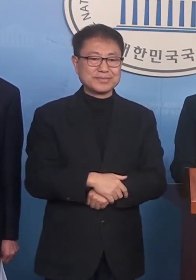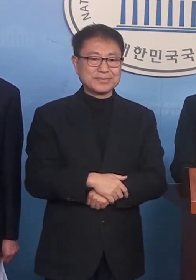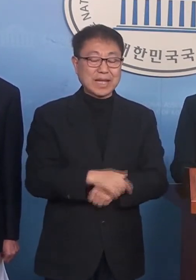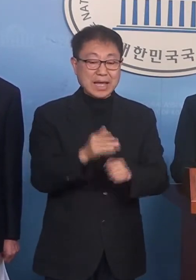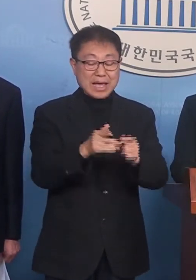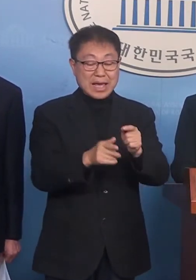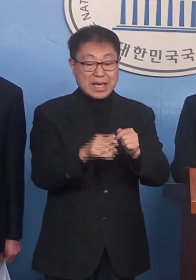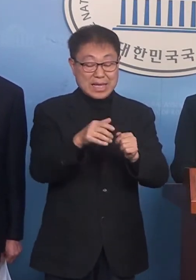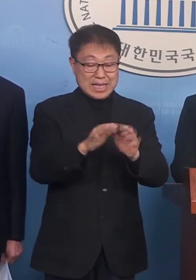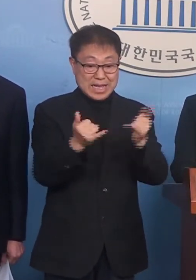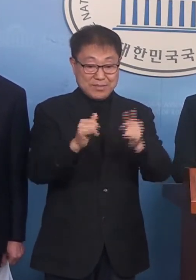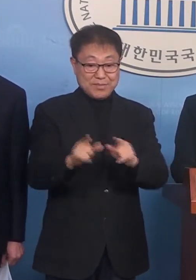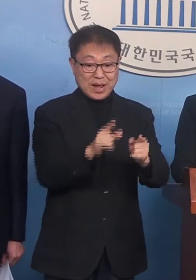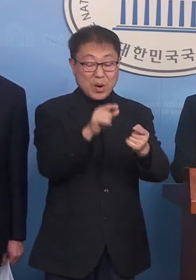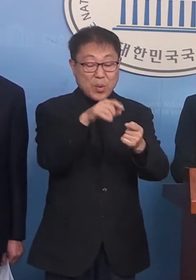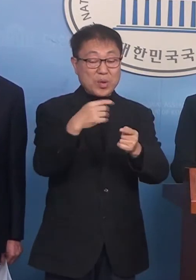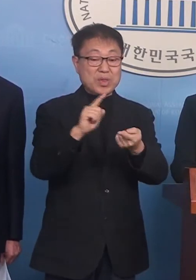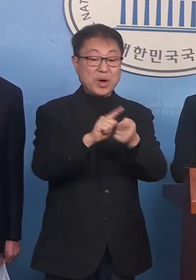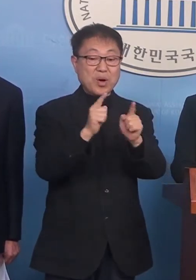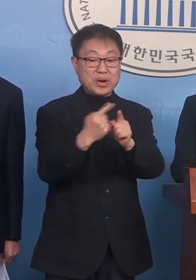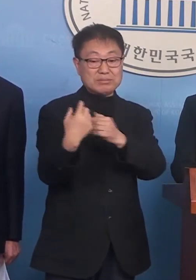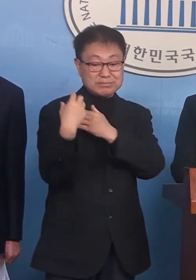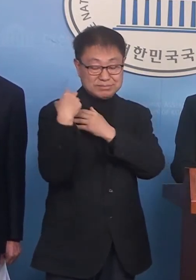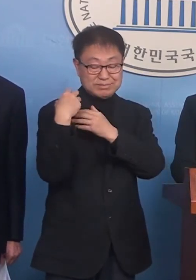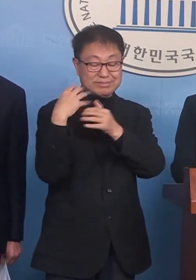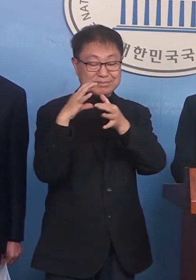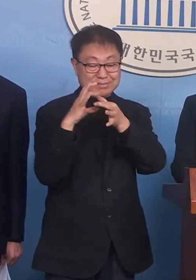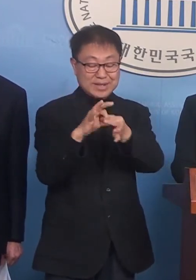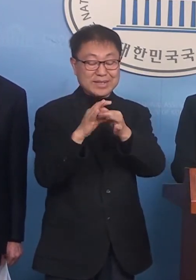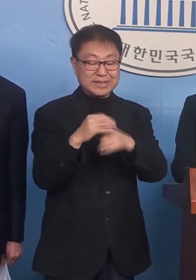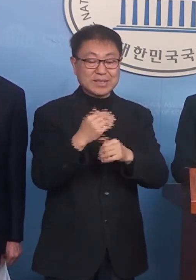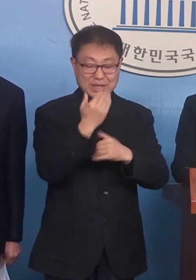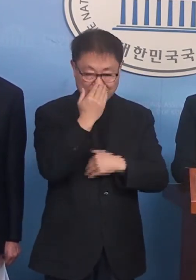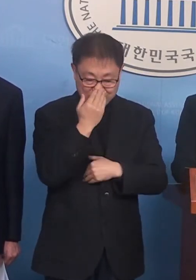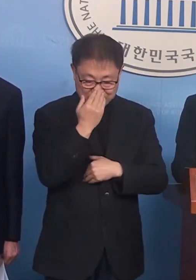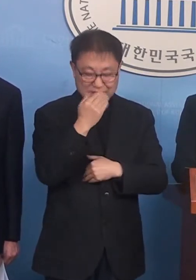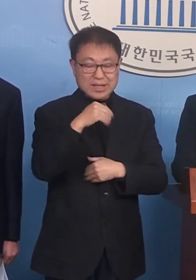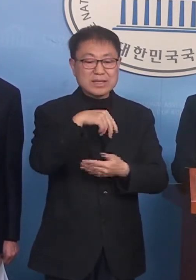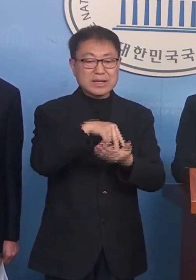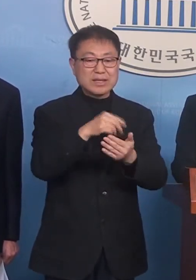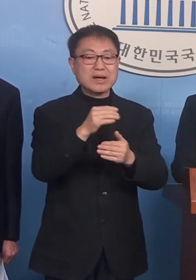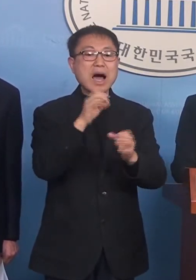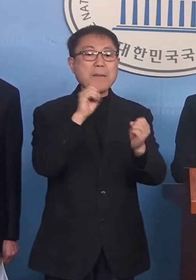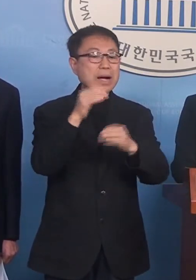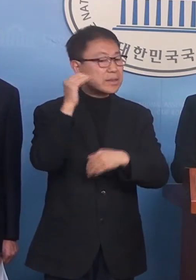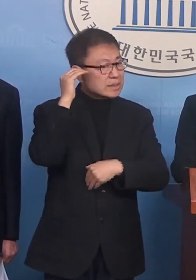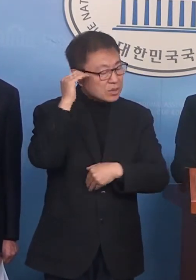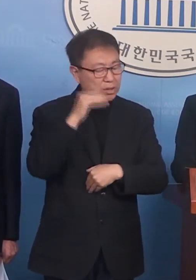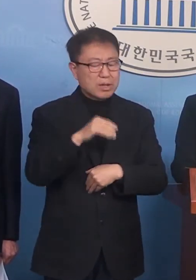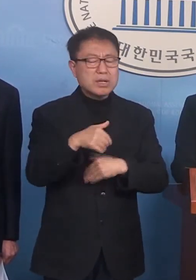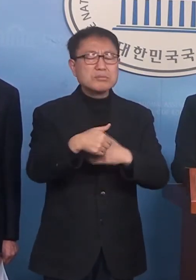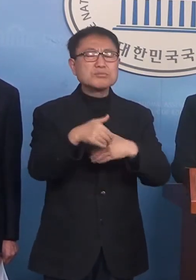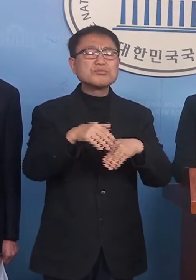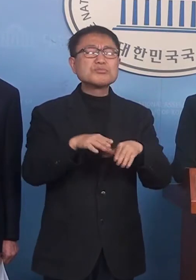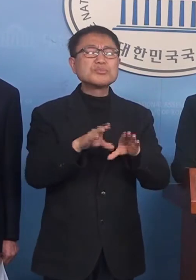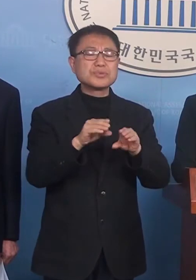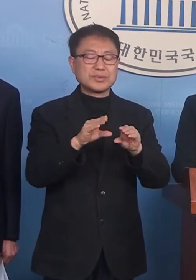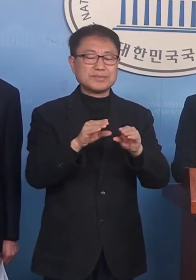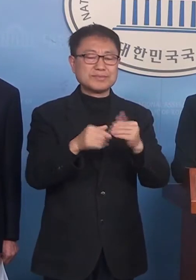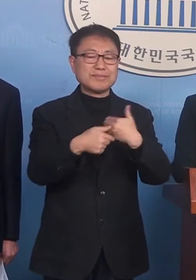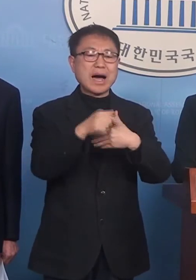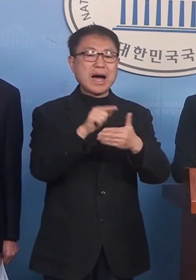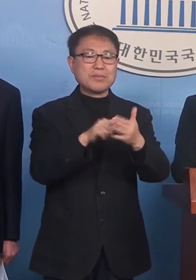민생의 현장에서 기꺼이 어깨를 걸 수 있는 국회의원, 겸손한 자세로 이야기를 듣고 부드러운 감성으로 공감하는